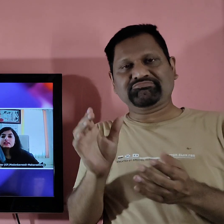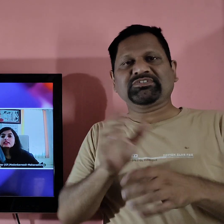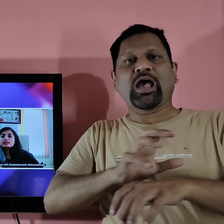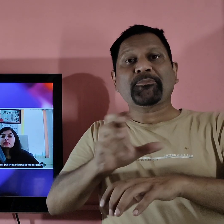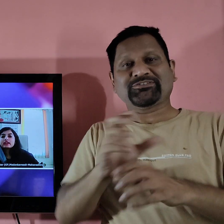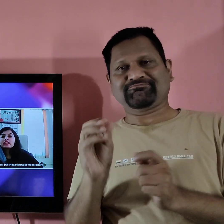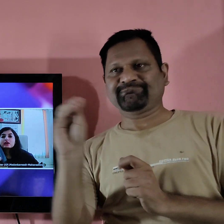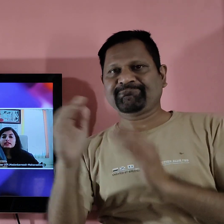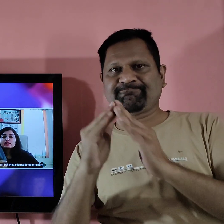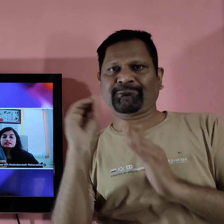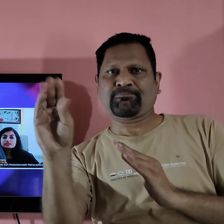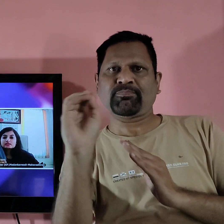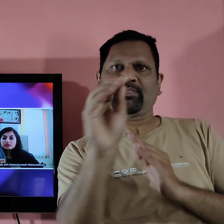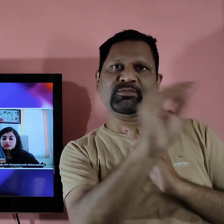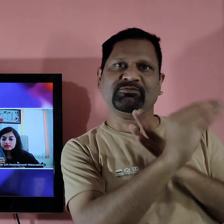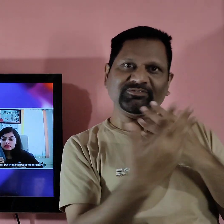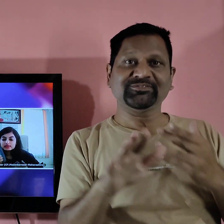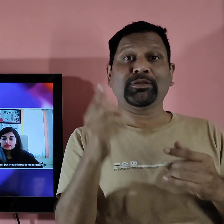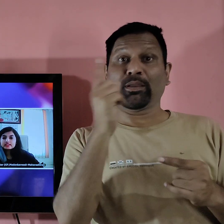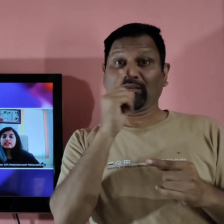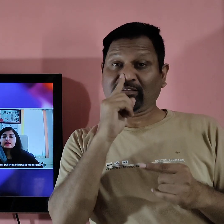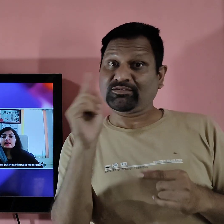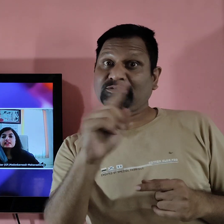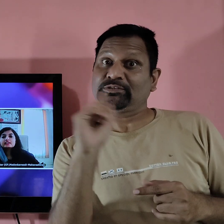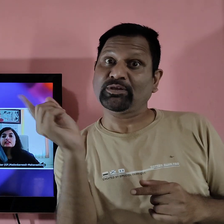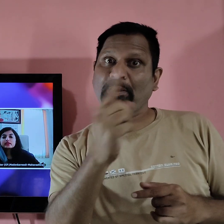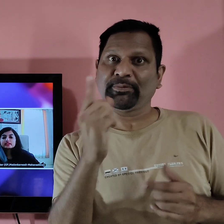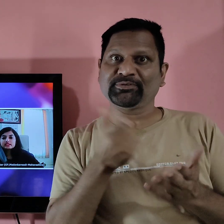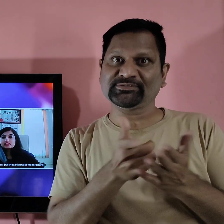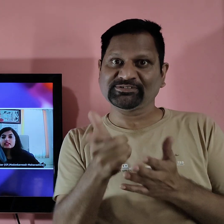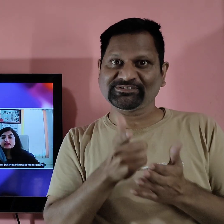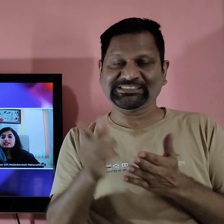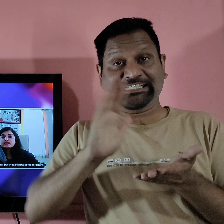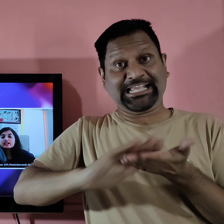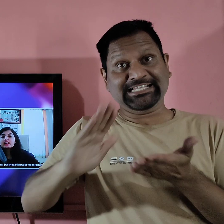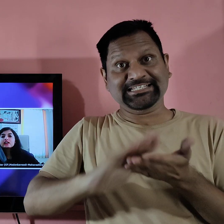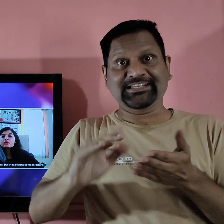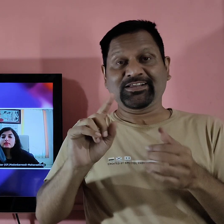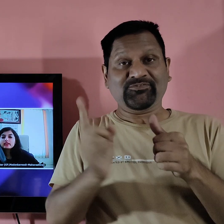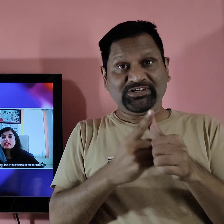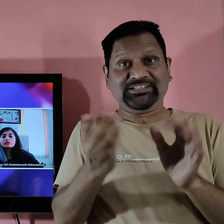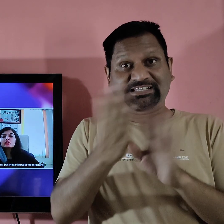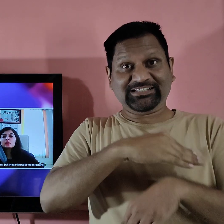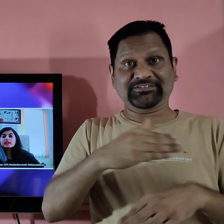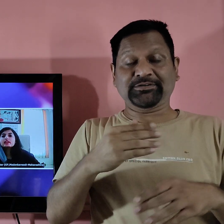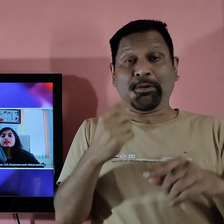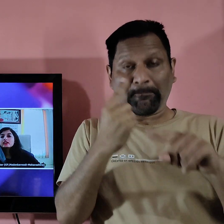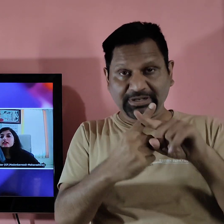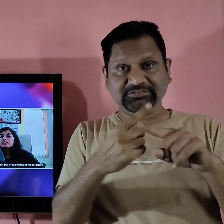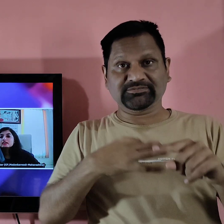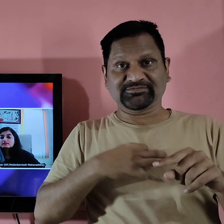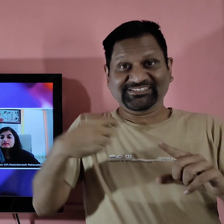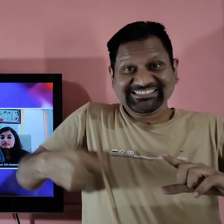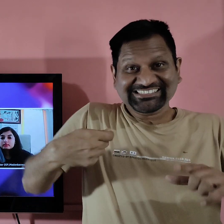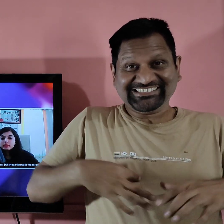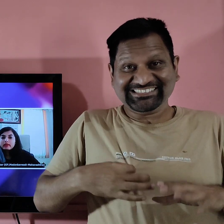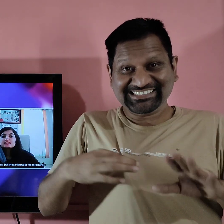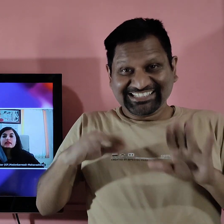हमारे गांव के अंदर जो महिलाओं ने स्किल इंडिया के अंतर्गत प्रशिक्षण लिया था सिलाई का, उन महिलाओं को